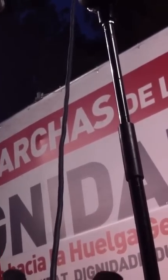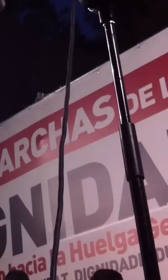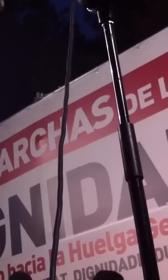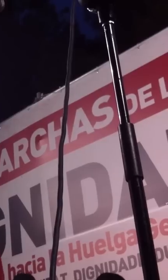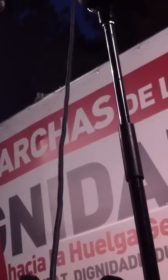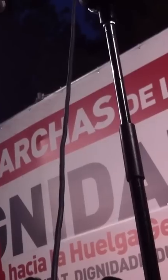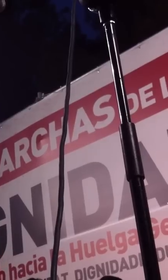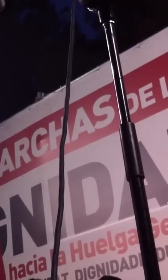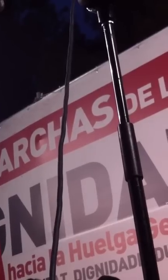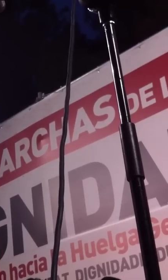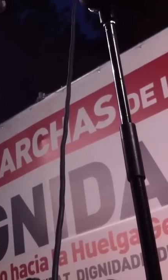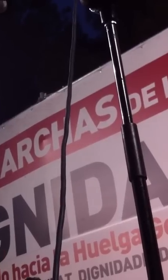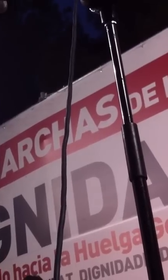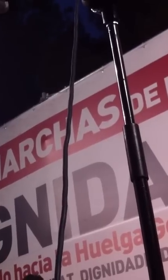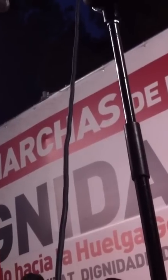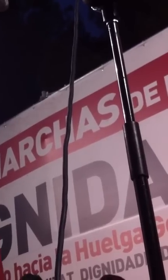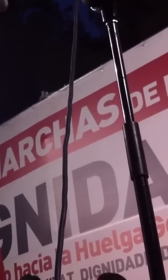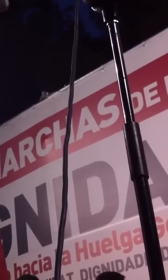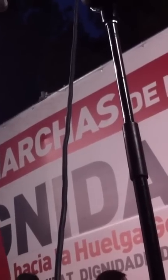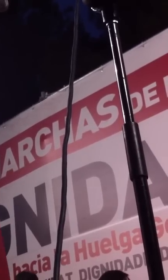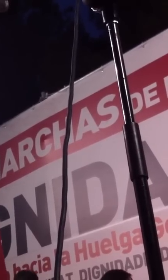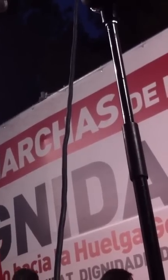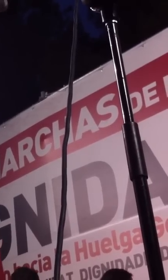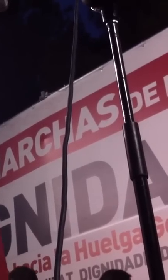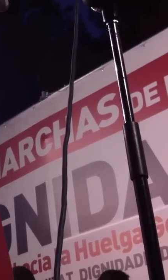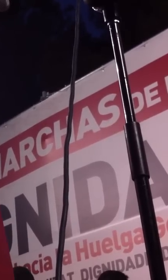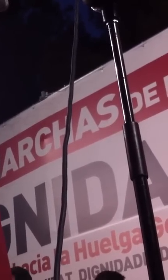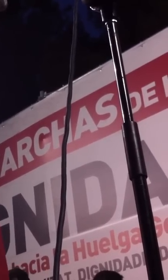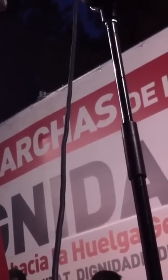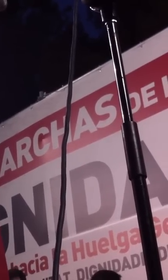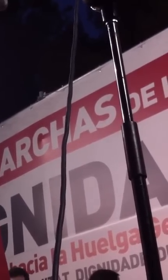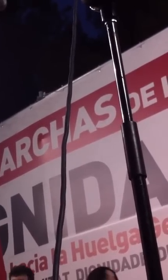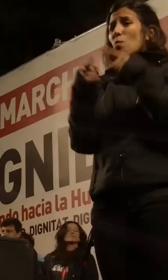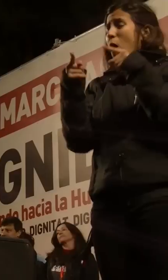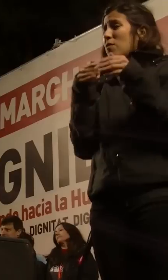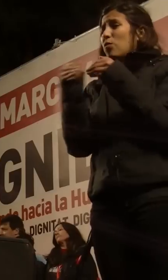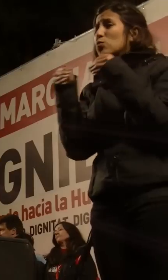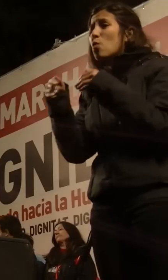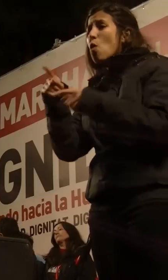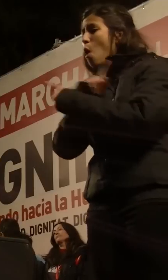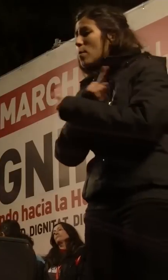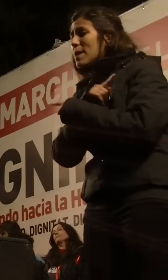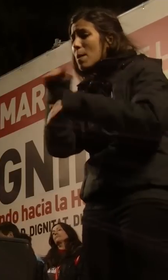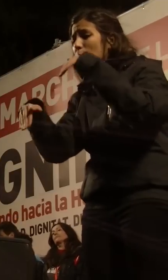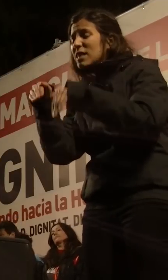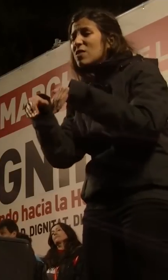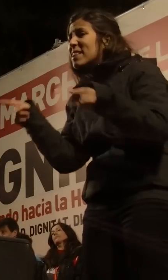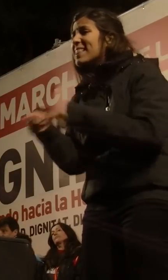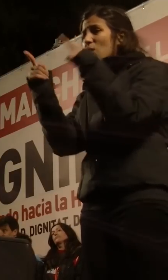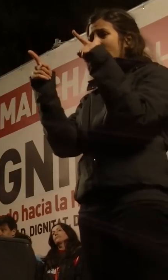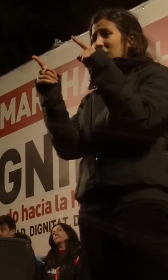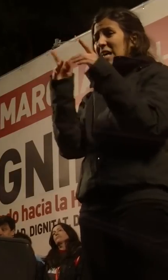el río que salga en Andalucía, salga lo que salga el 24 de mayo, salga lo que salga en noviembre, nada va a